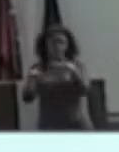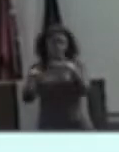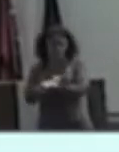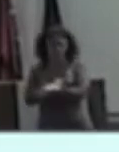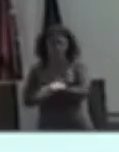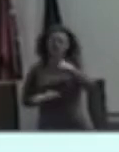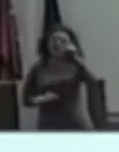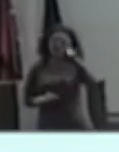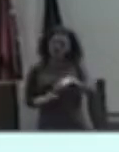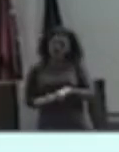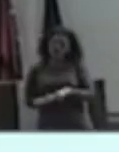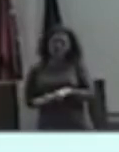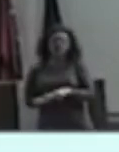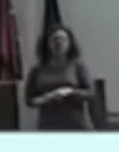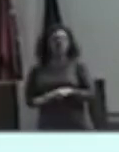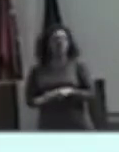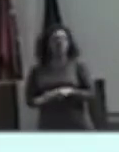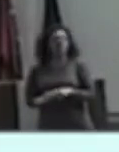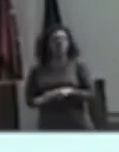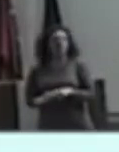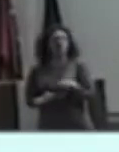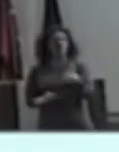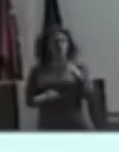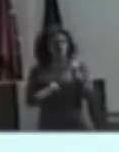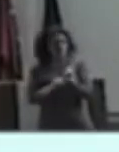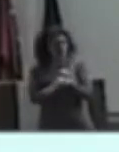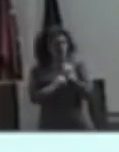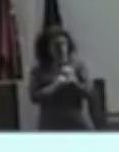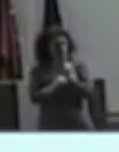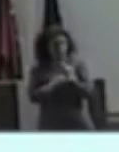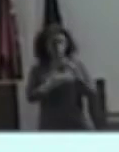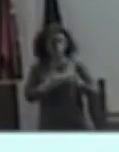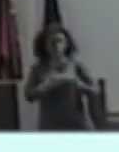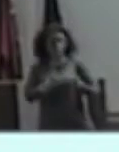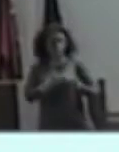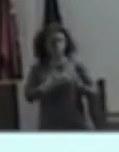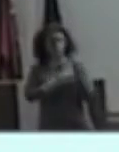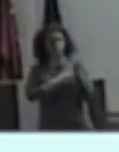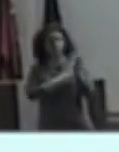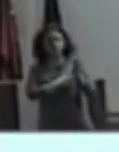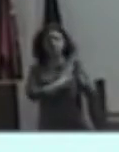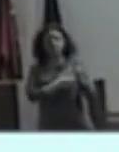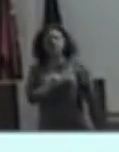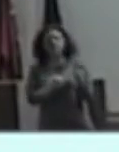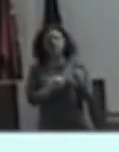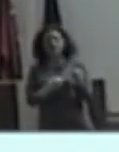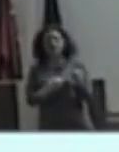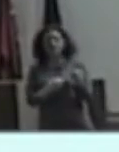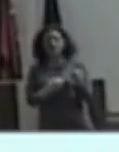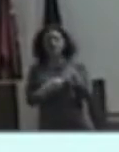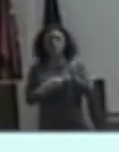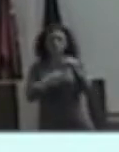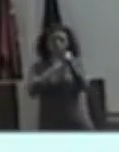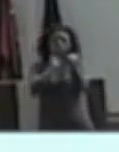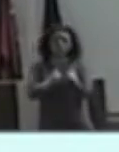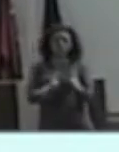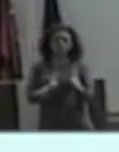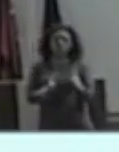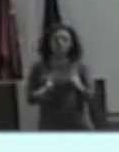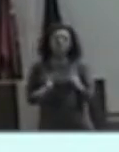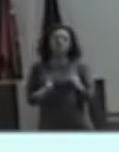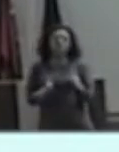Y luego, por otro lado, en este trabajo nos destacan que, bueno, pues la otra cara sería